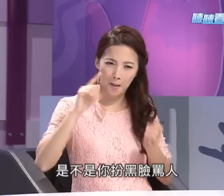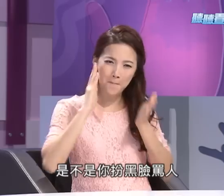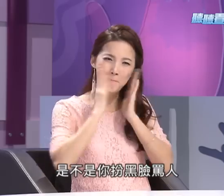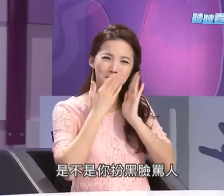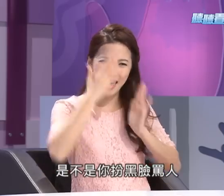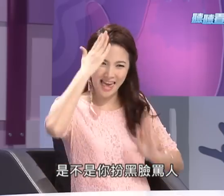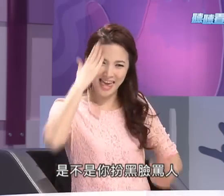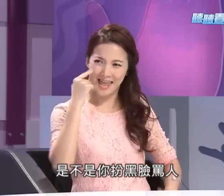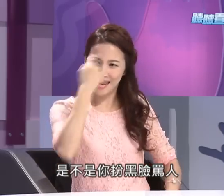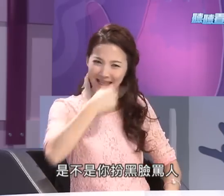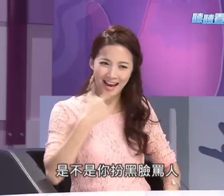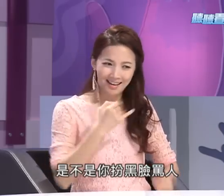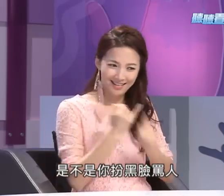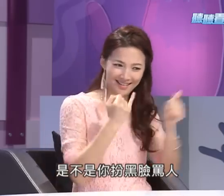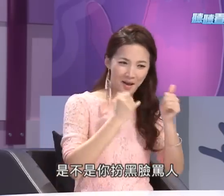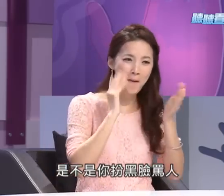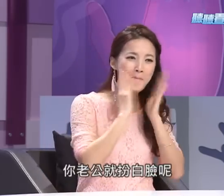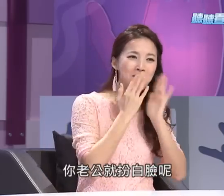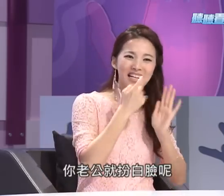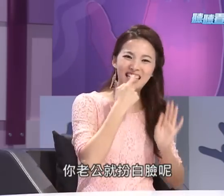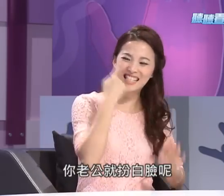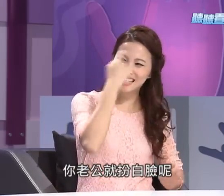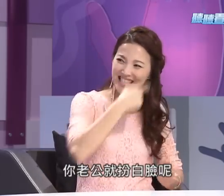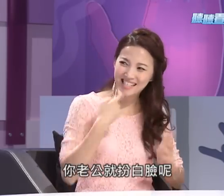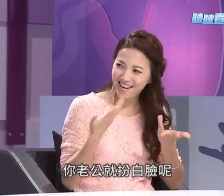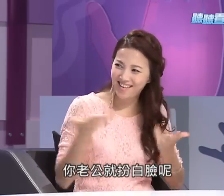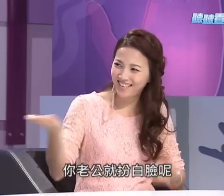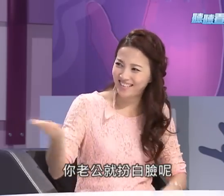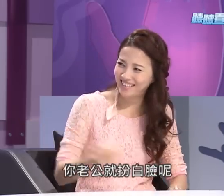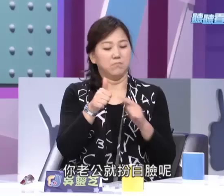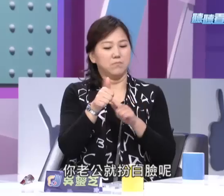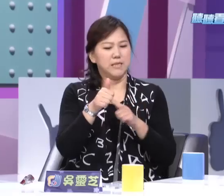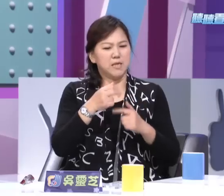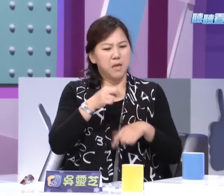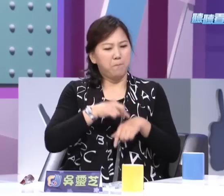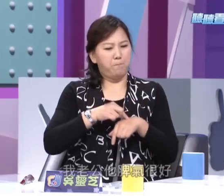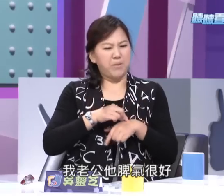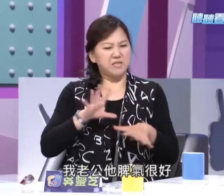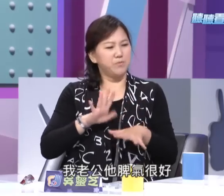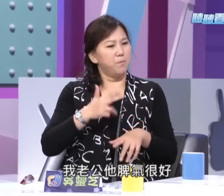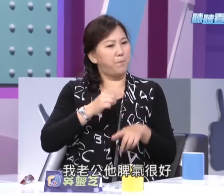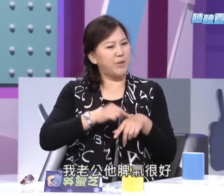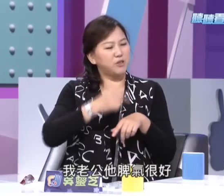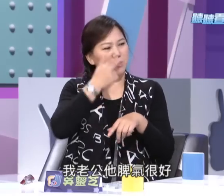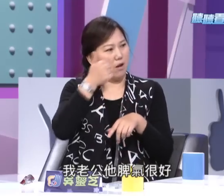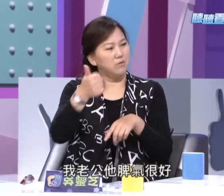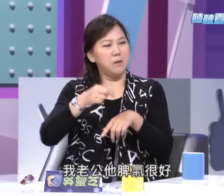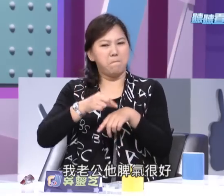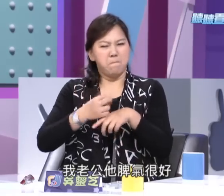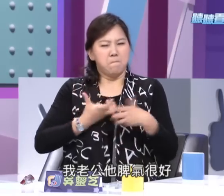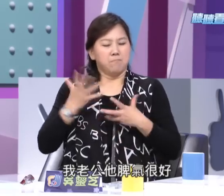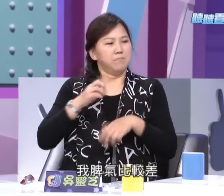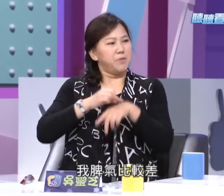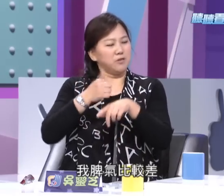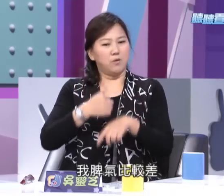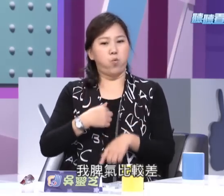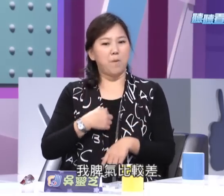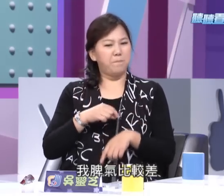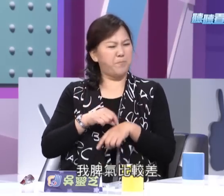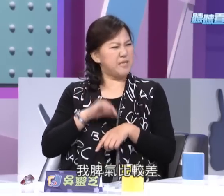扮黑脸骂人，你老公就扮白脸呢？我老公他脾气很好，我呢脾气比较